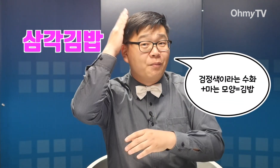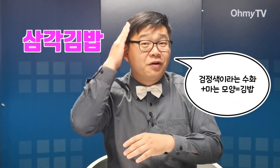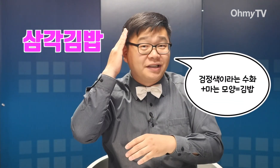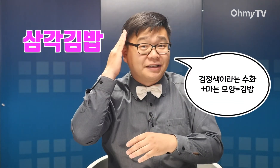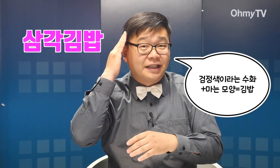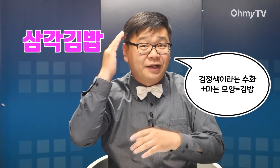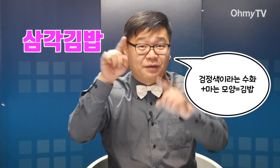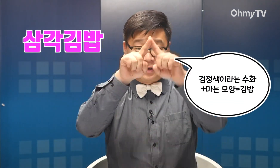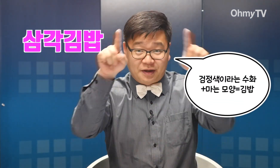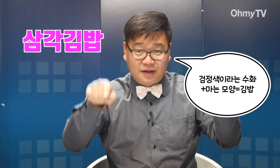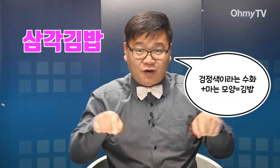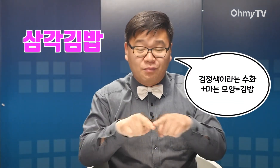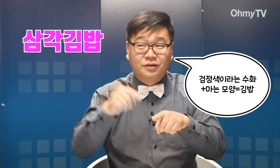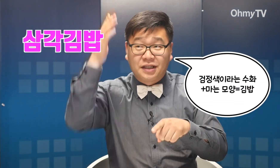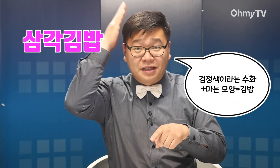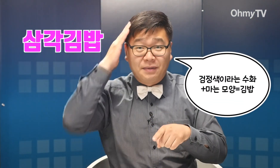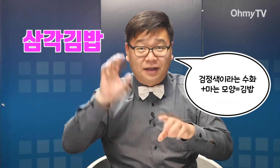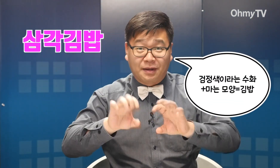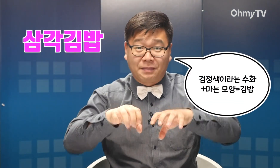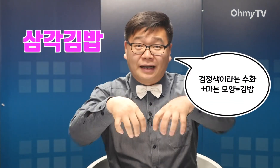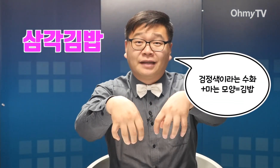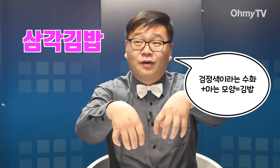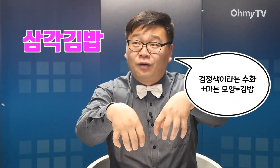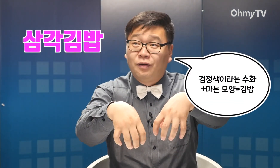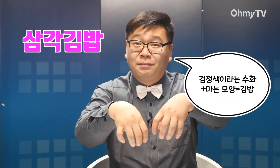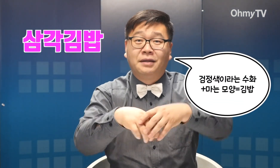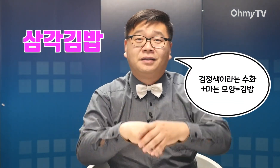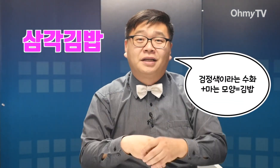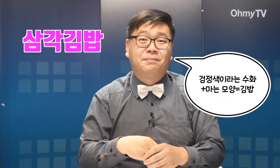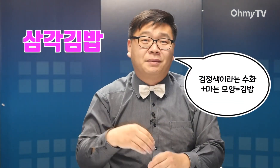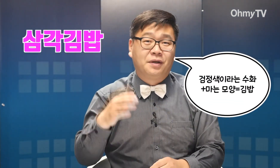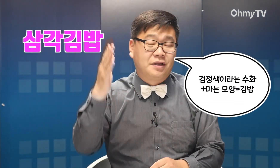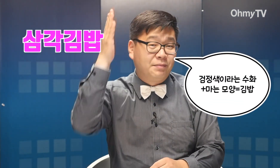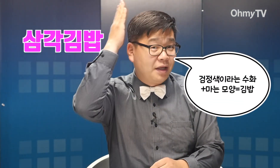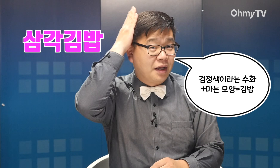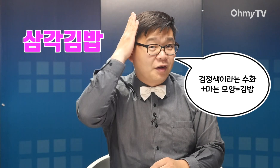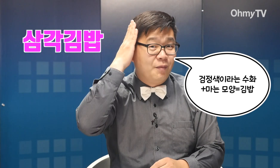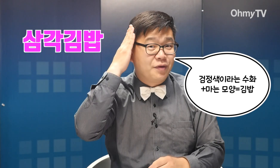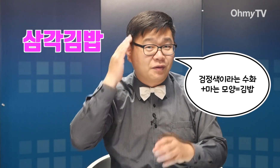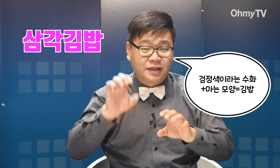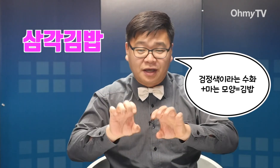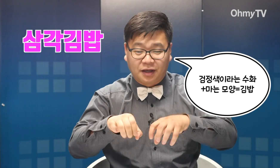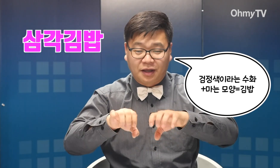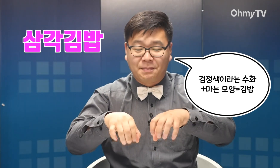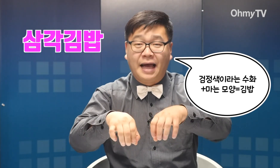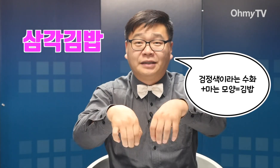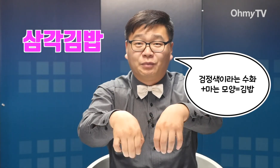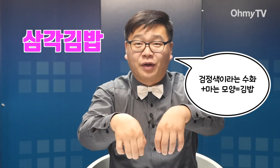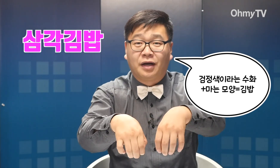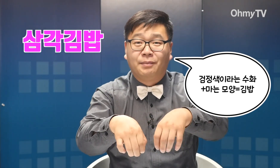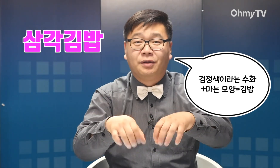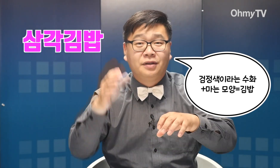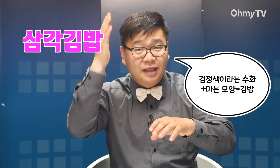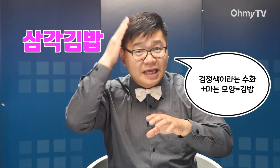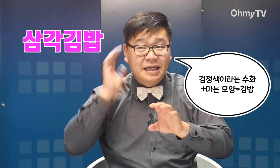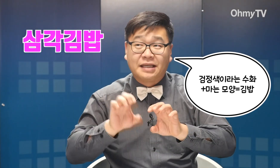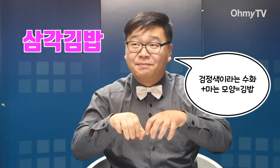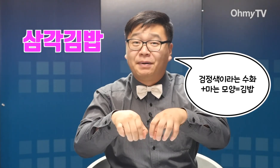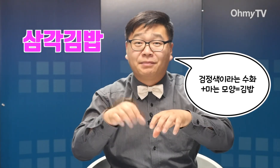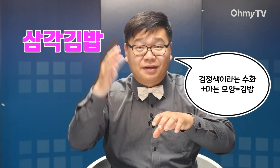김밥이 검정색이잖아요. 검은 김에 이렇게 말아서 만드는 게 김밥이기 때문에 검정색 이렇게 많은 모양